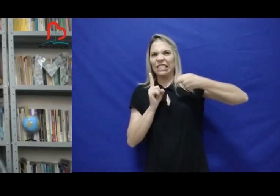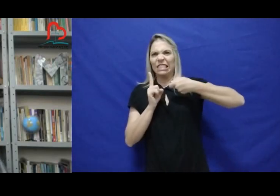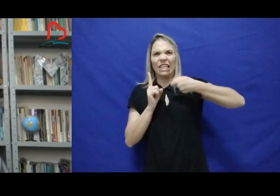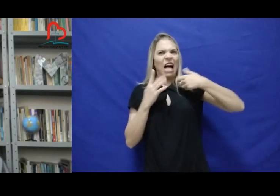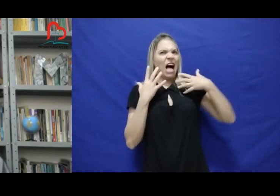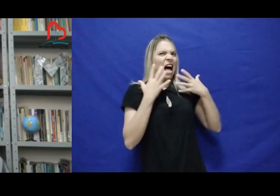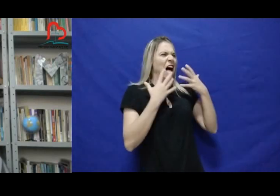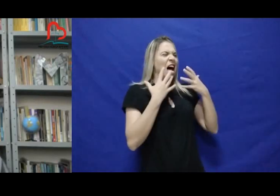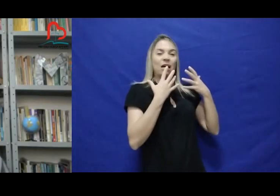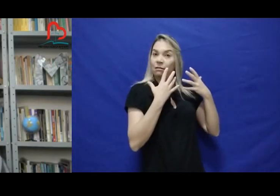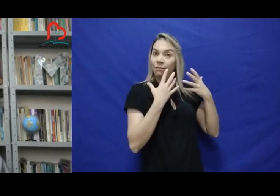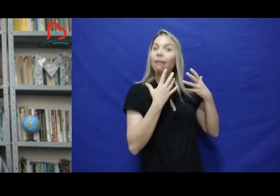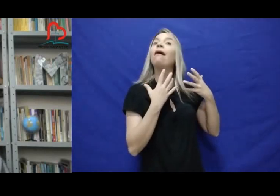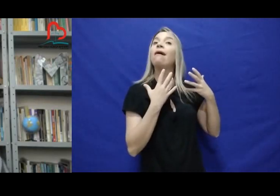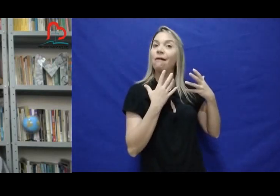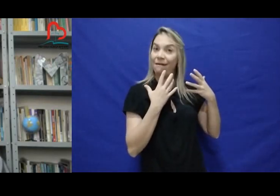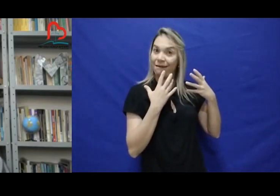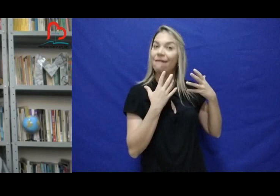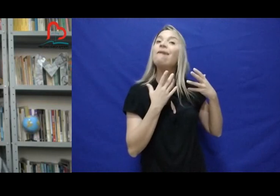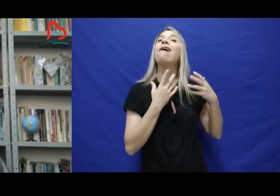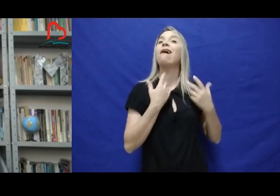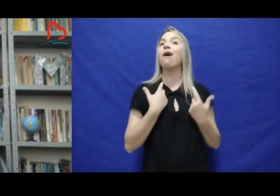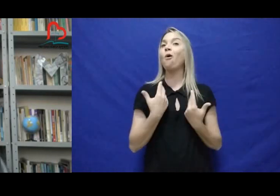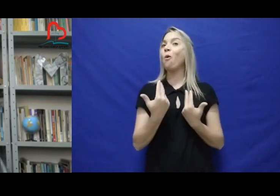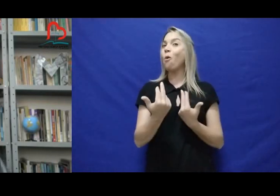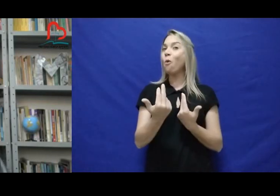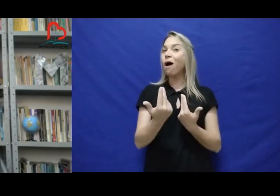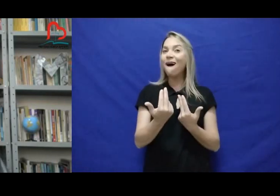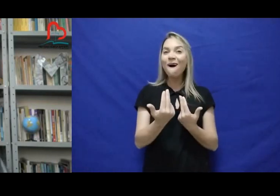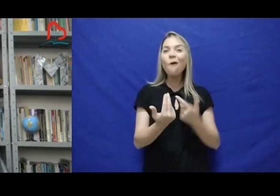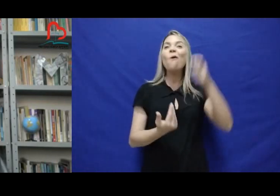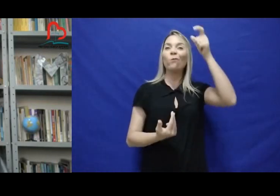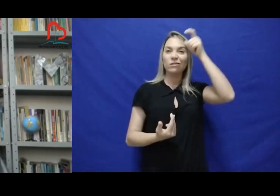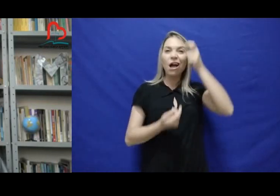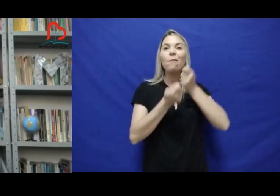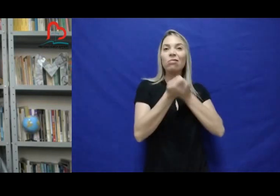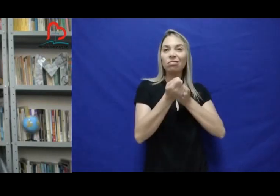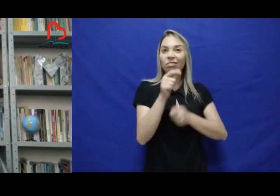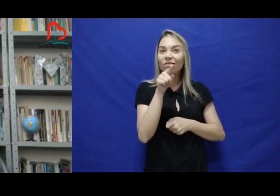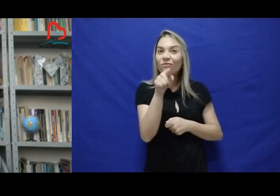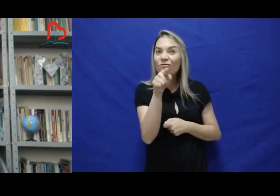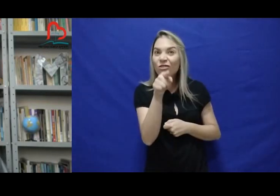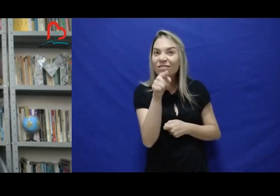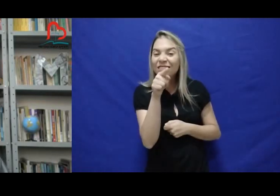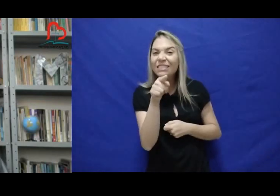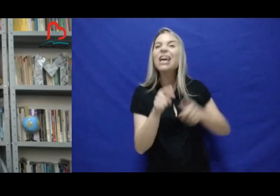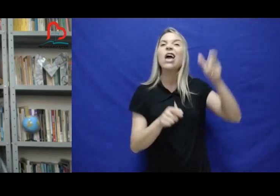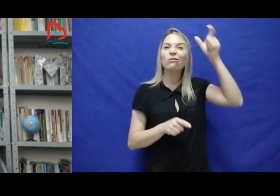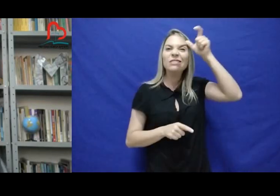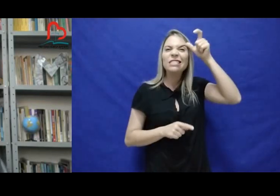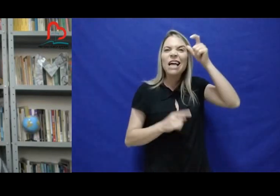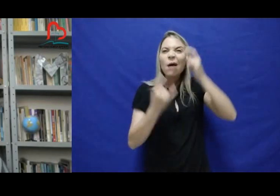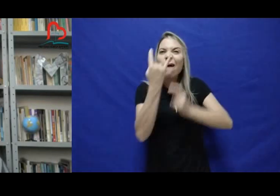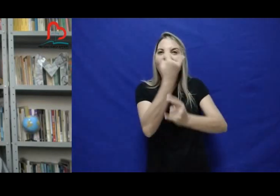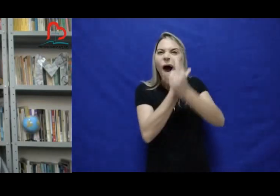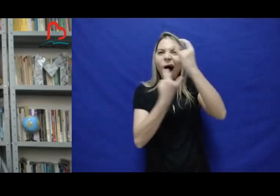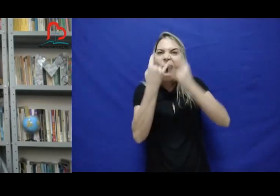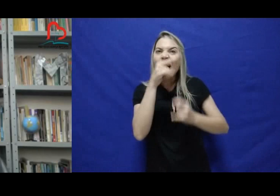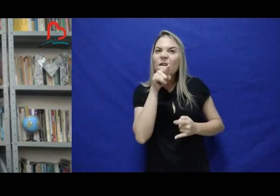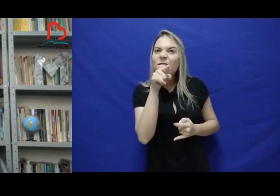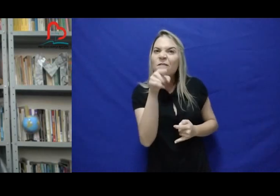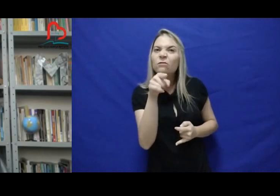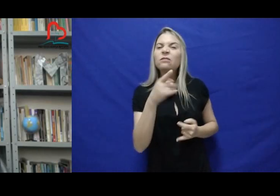carne foi tentado, e assim nos ensina, nós também seremos, nós também somos tentados.